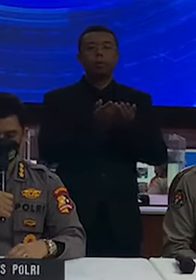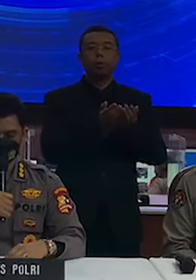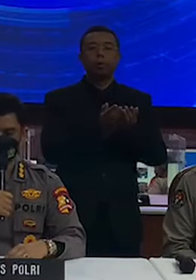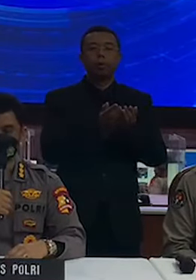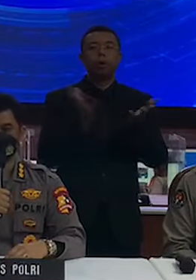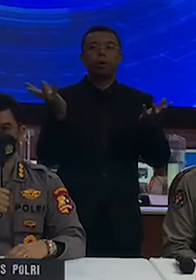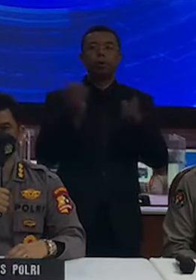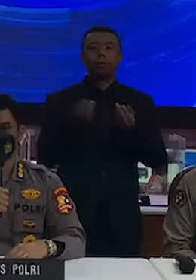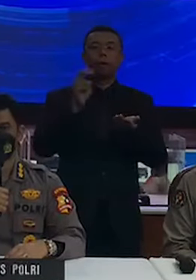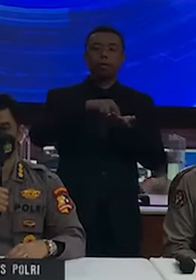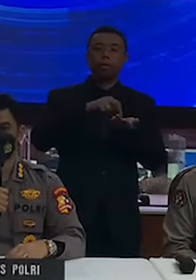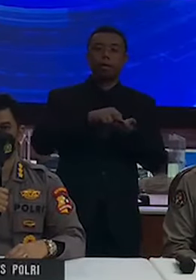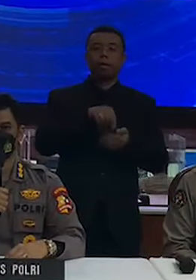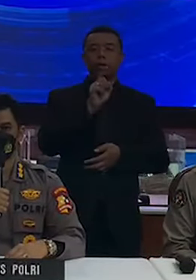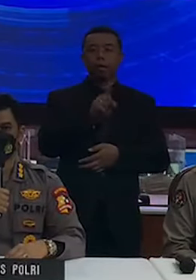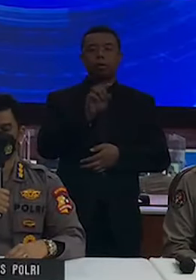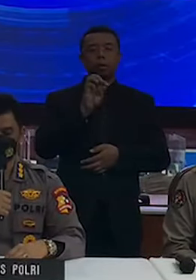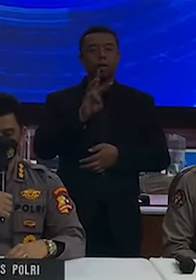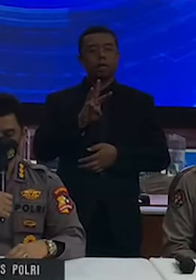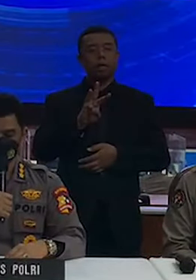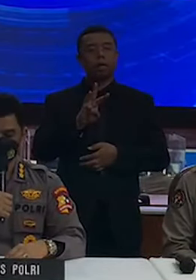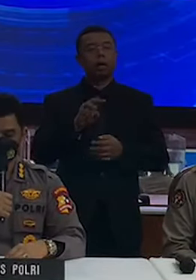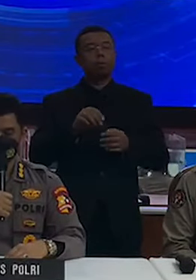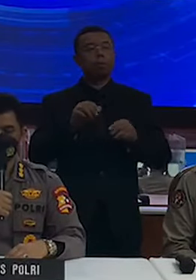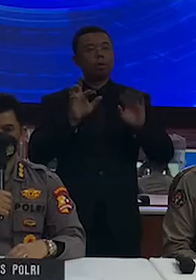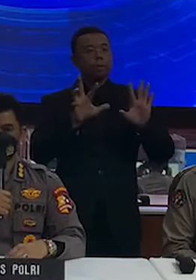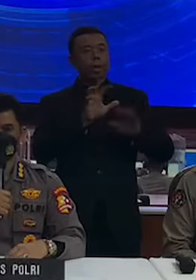jumlah penumpang sebanyak